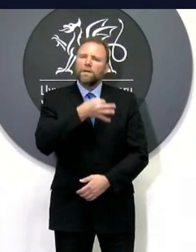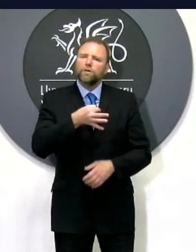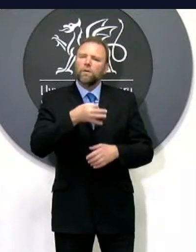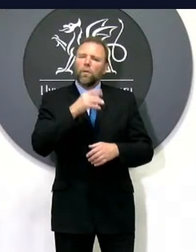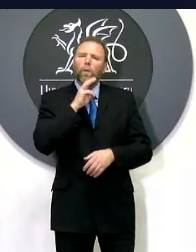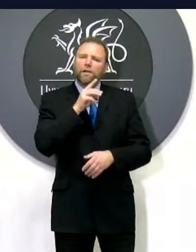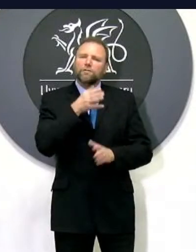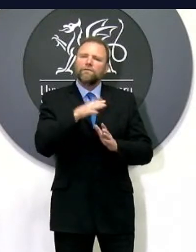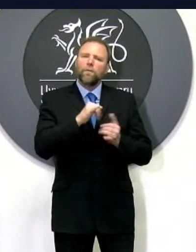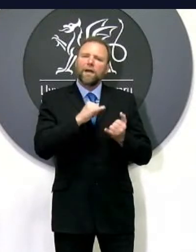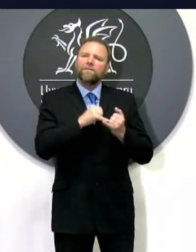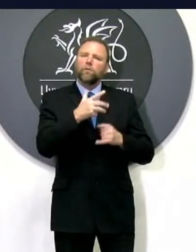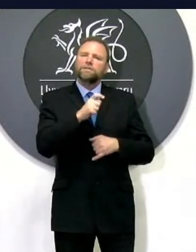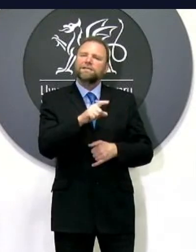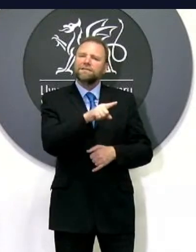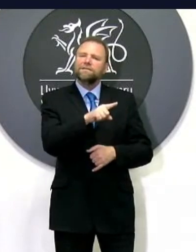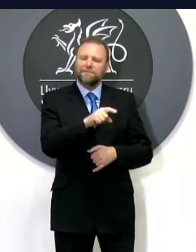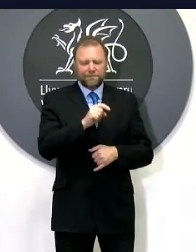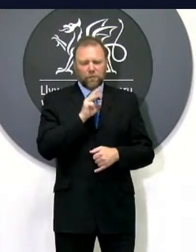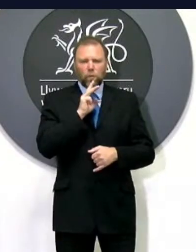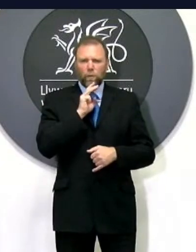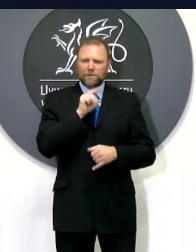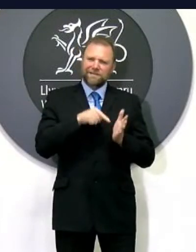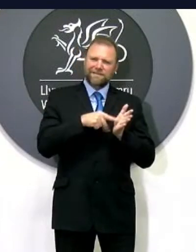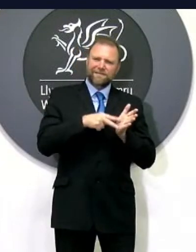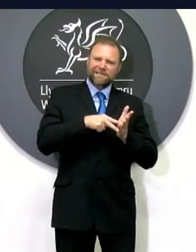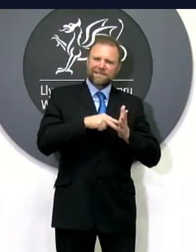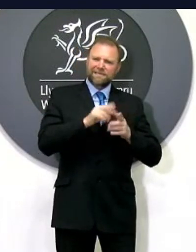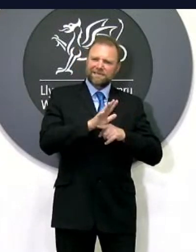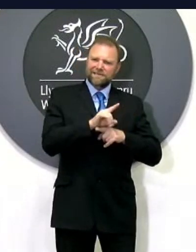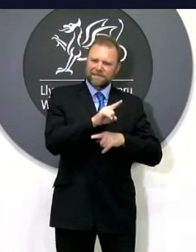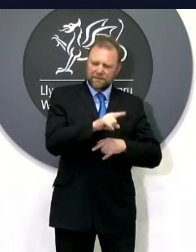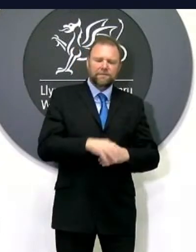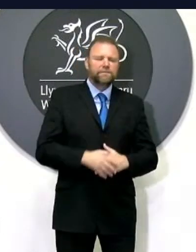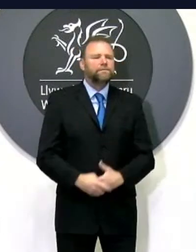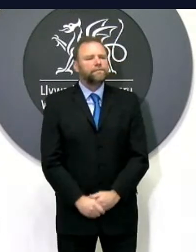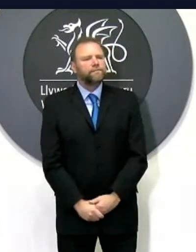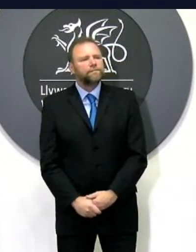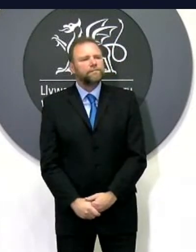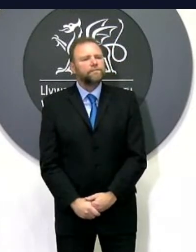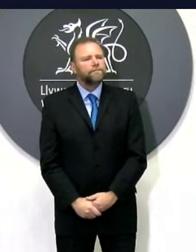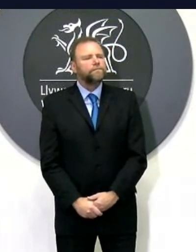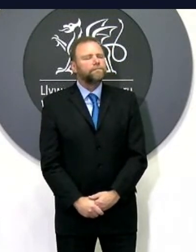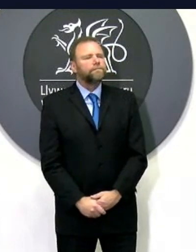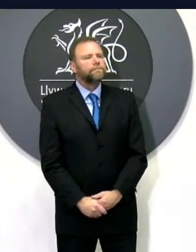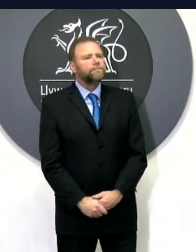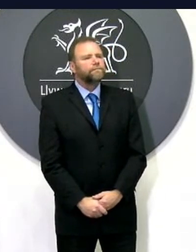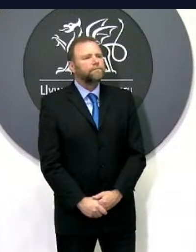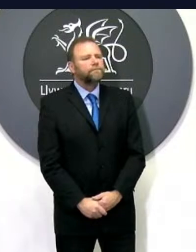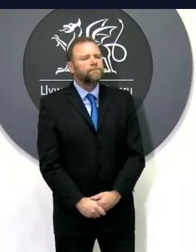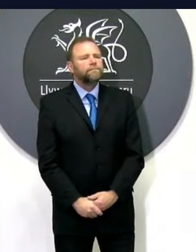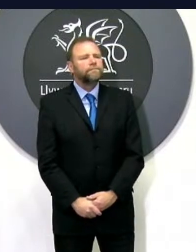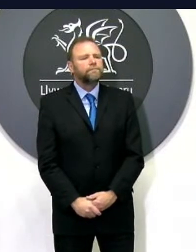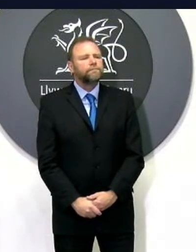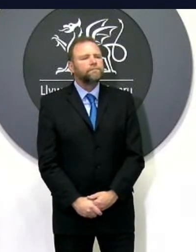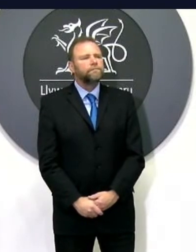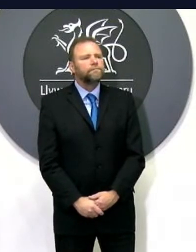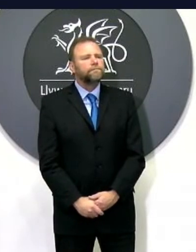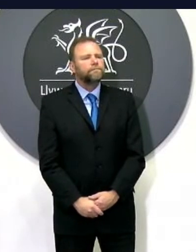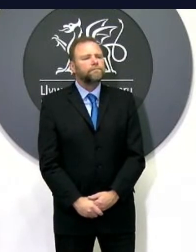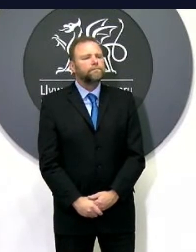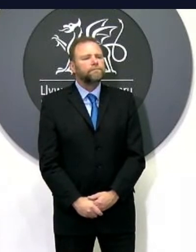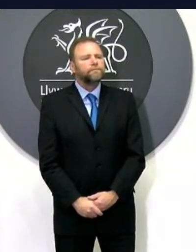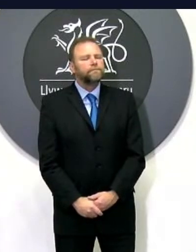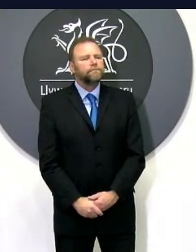a o ran fwyaf fawr o bobl yn Cymru yn cadw at yr reoliadau, pa mae pobl yn meddwl, achos ni'n llacio